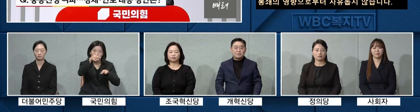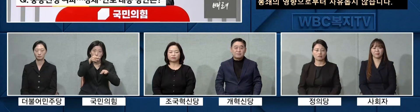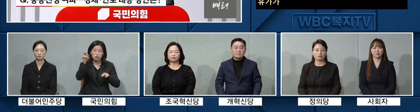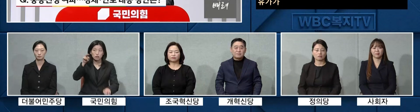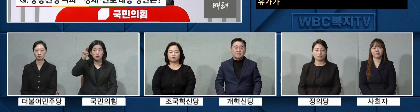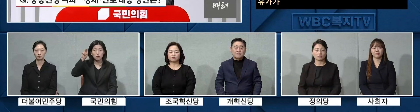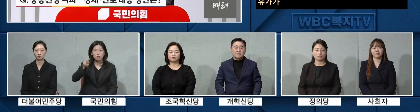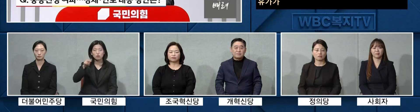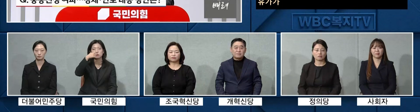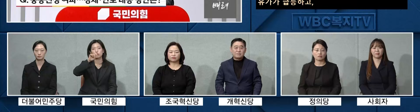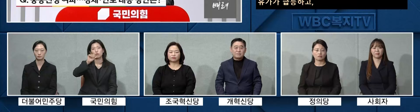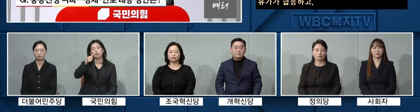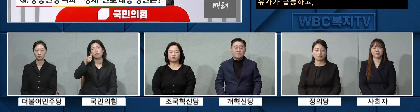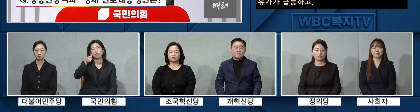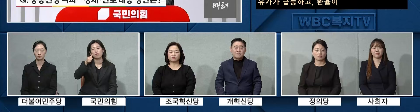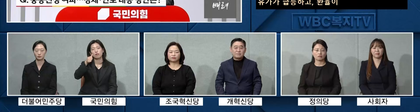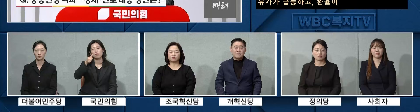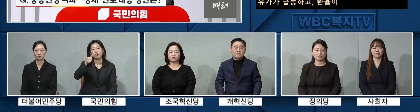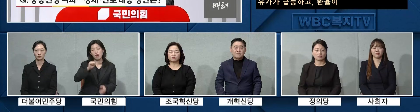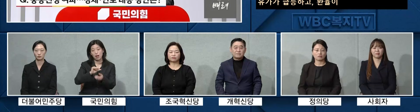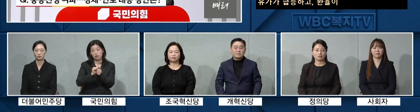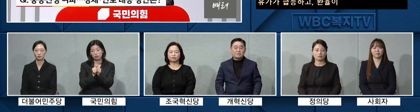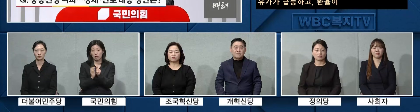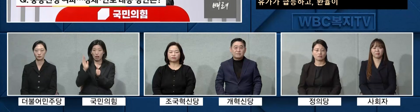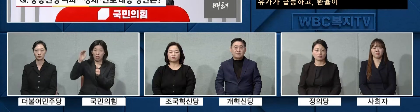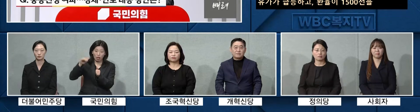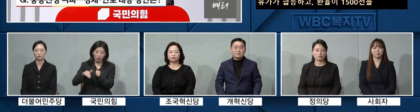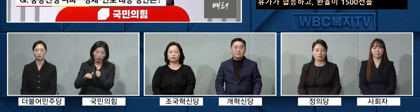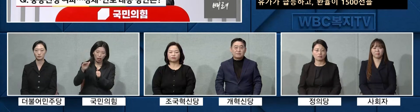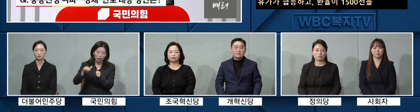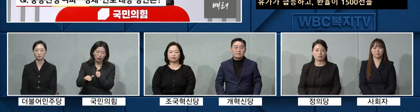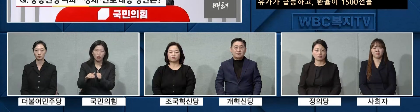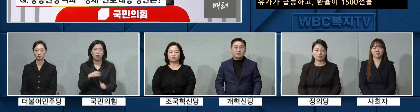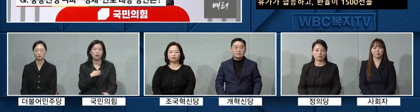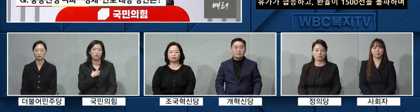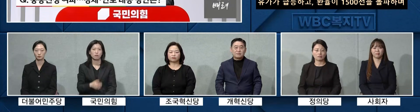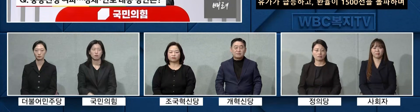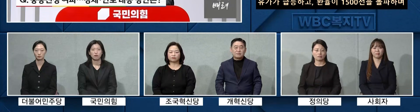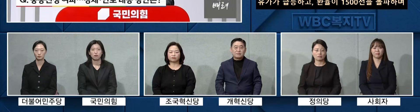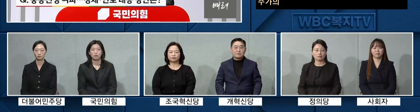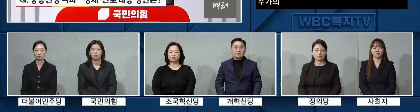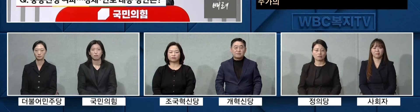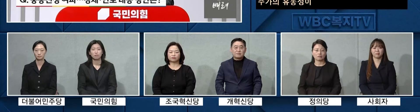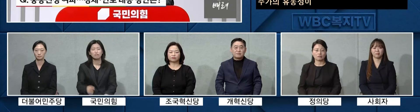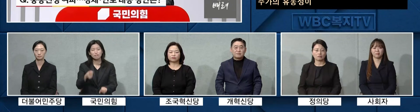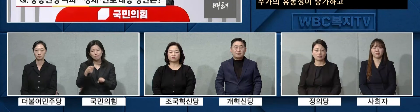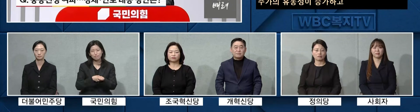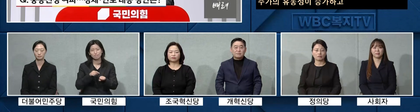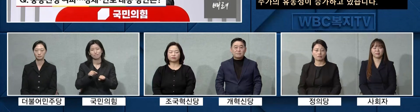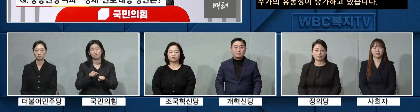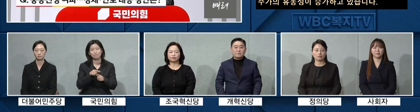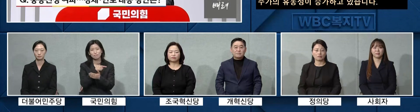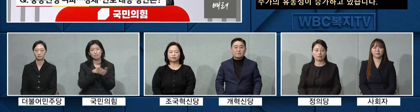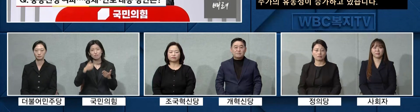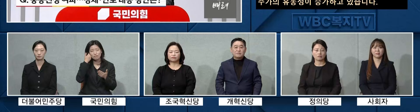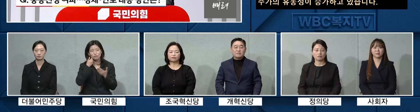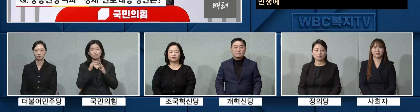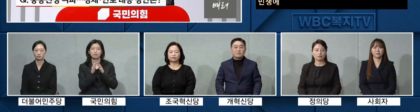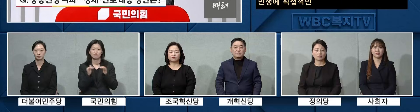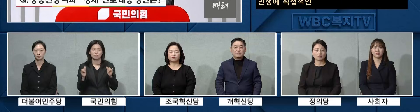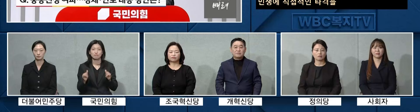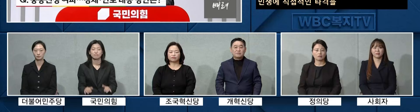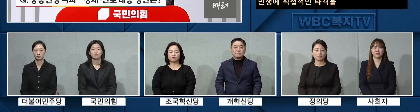1,500선을 돌파하며 주가의 유동성이 증가하고 있습니다. 민생에 직접적인 타격을 받고 있습니다.